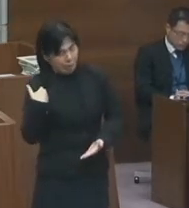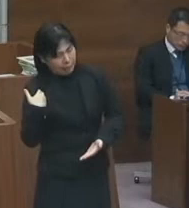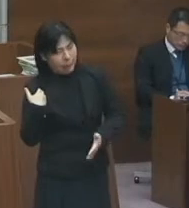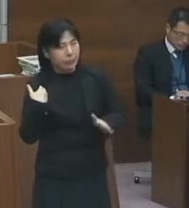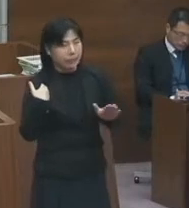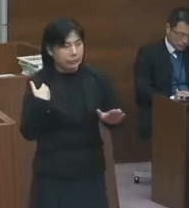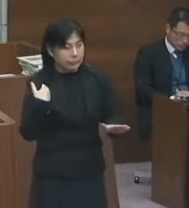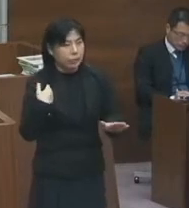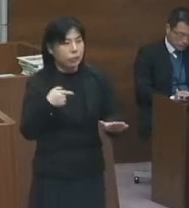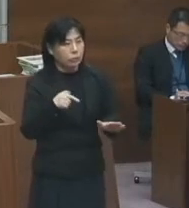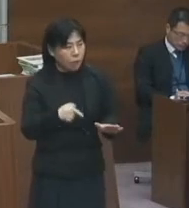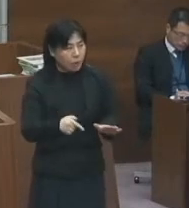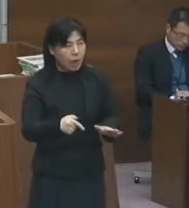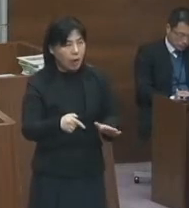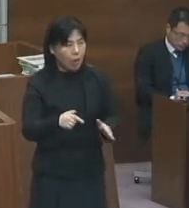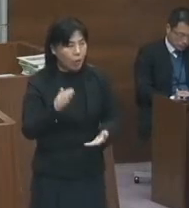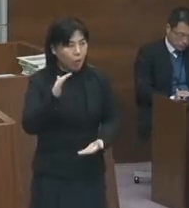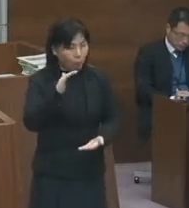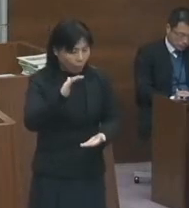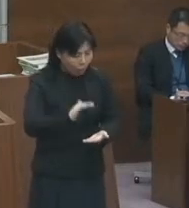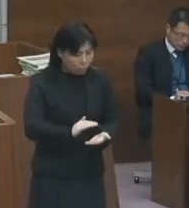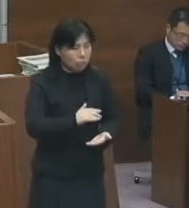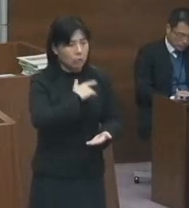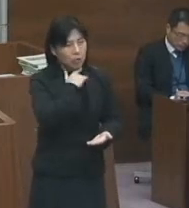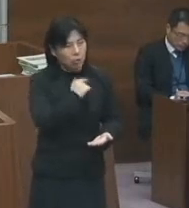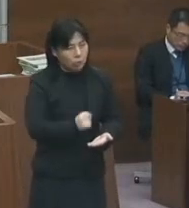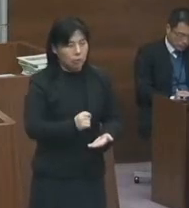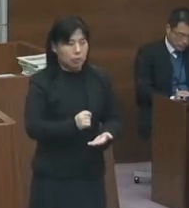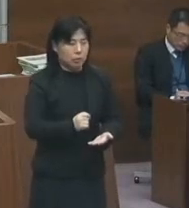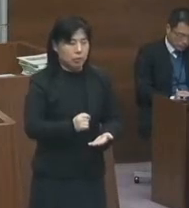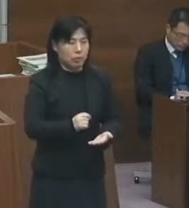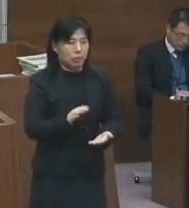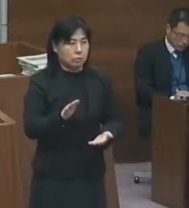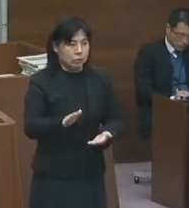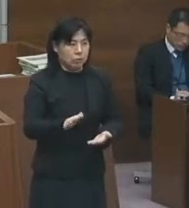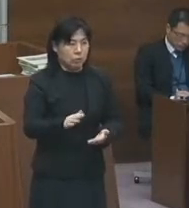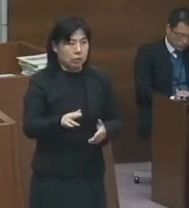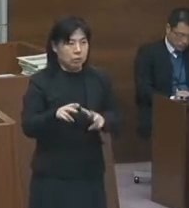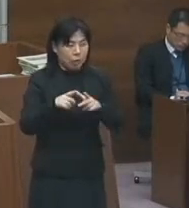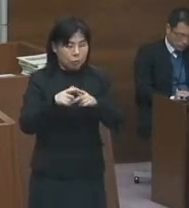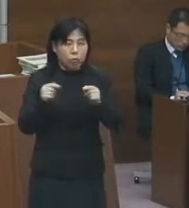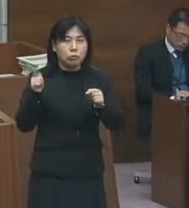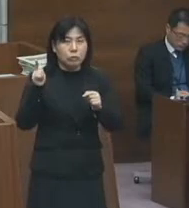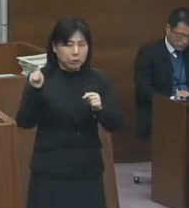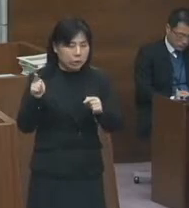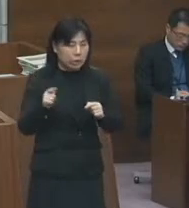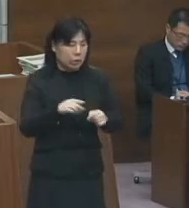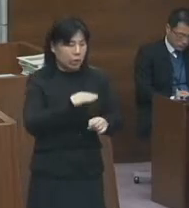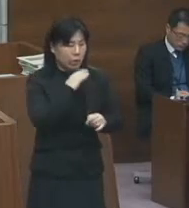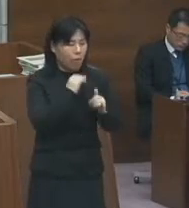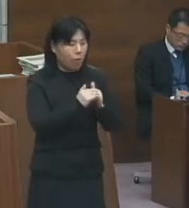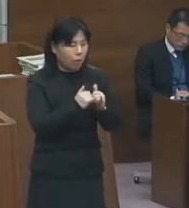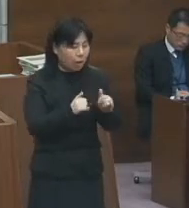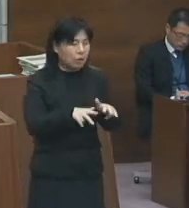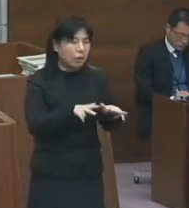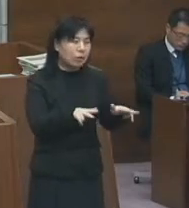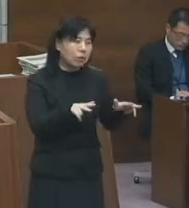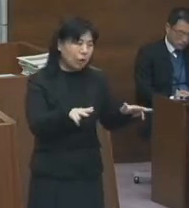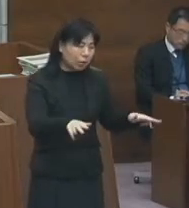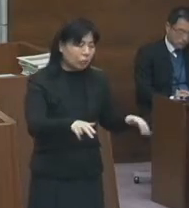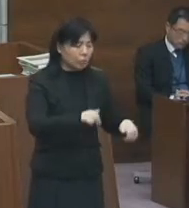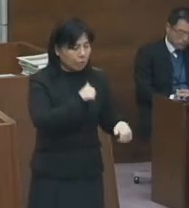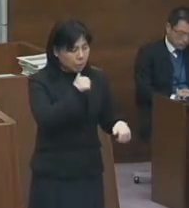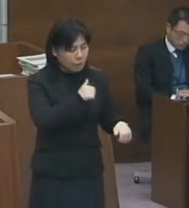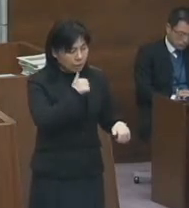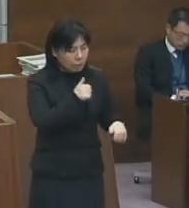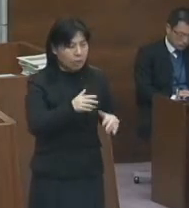ります。これらの問題は政府による高齢者切り捨て方針によるものであり、その大元である国の政